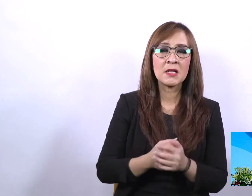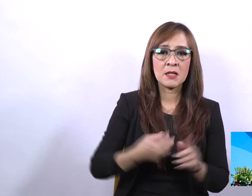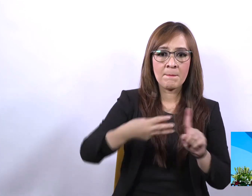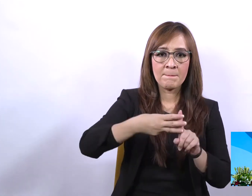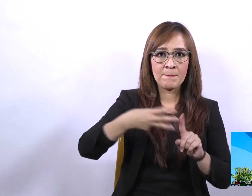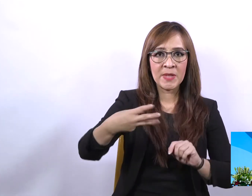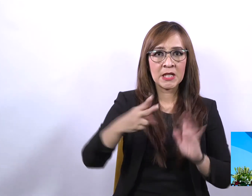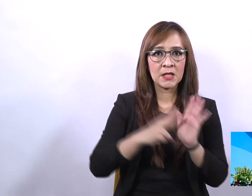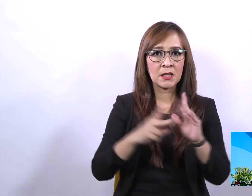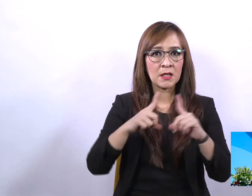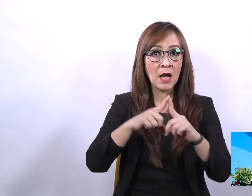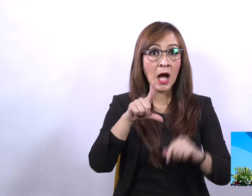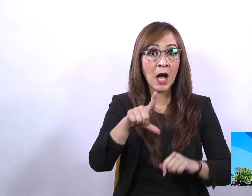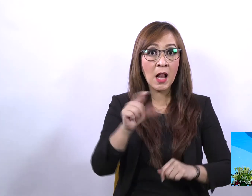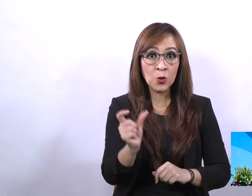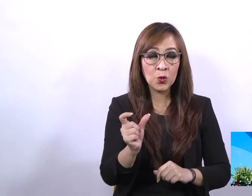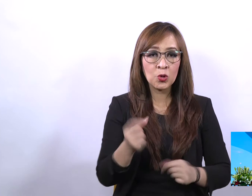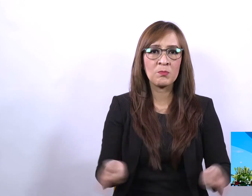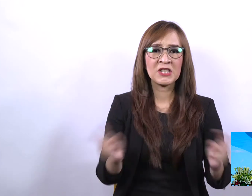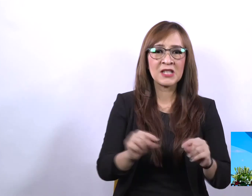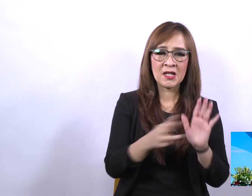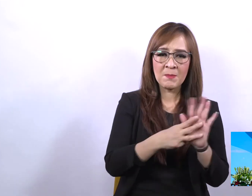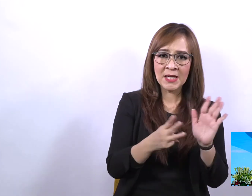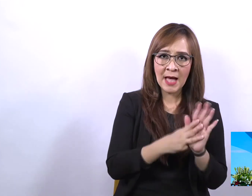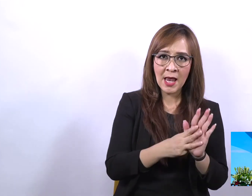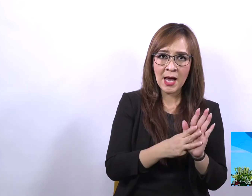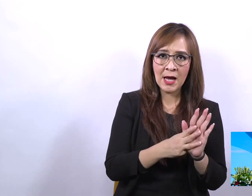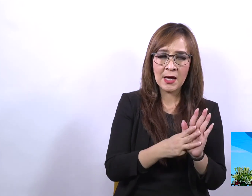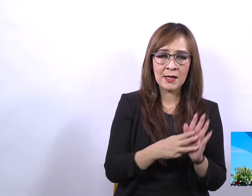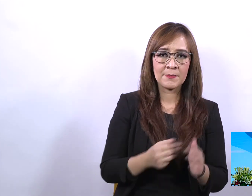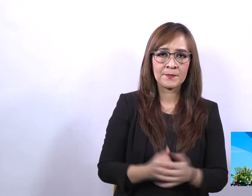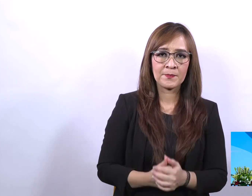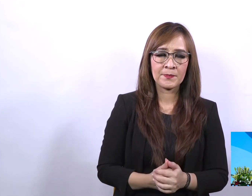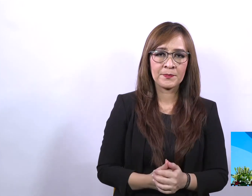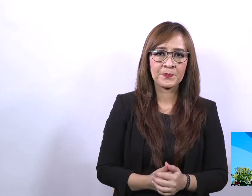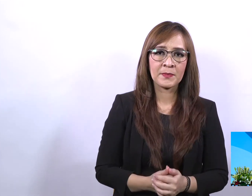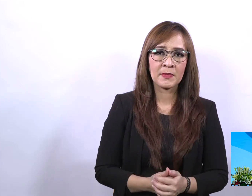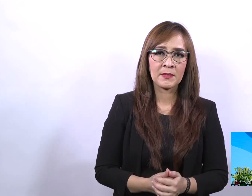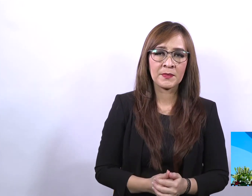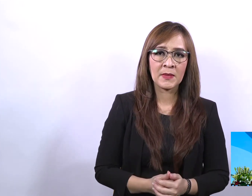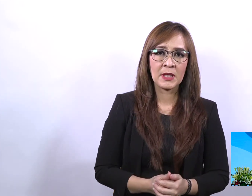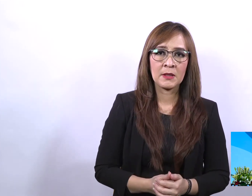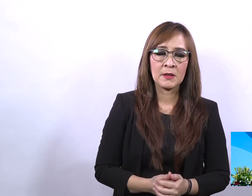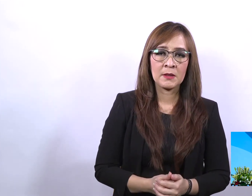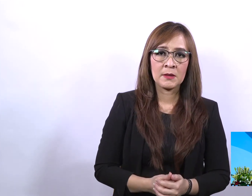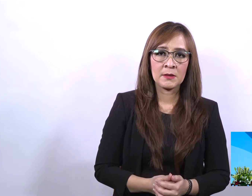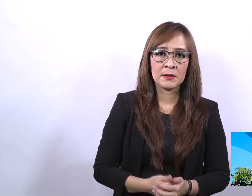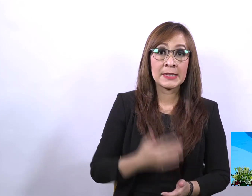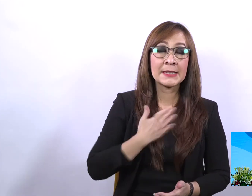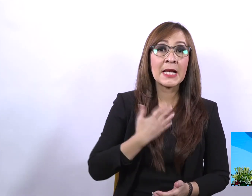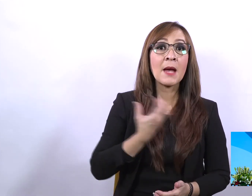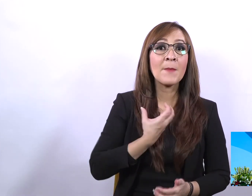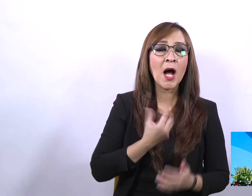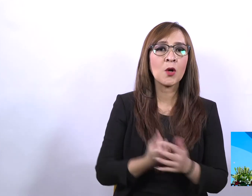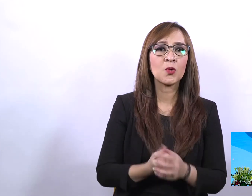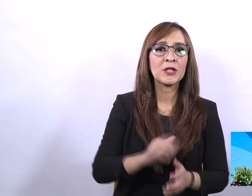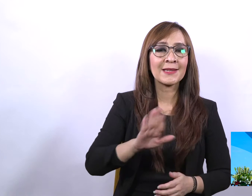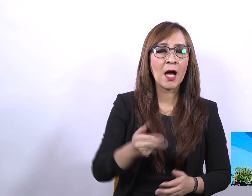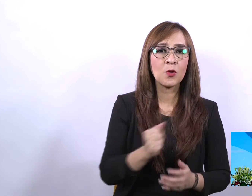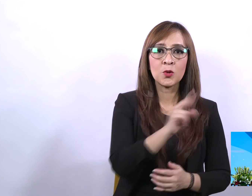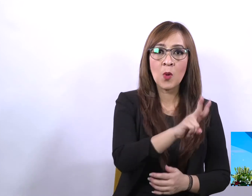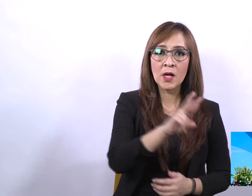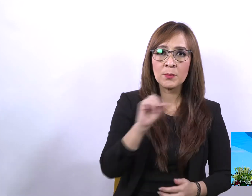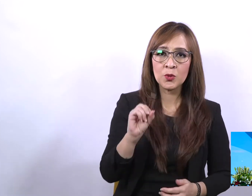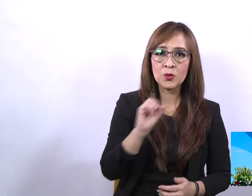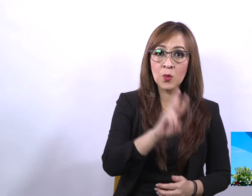benalu buat orang disekitar saudara dan karena saya Sayang sudah saya tidak ingin sudah selamat 2021 kembali menjadi benalu